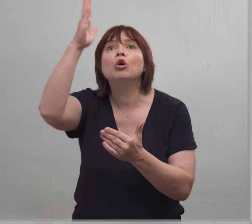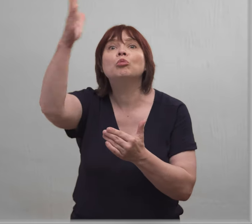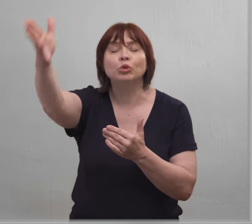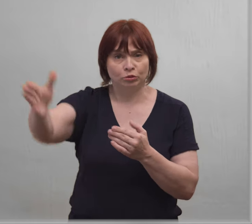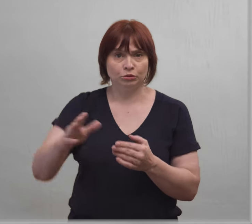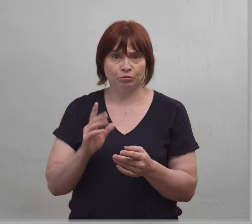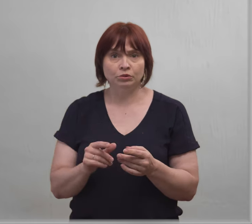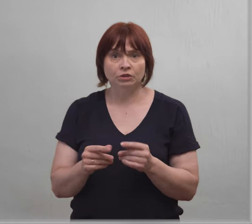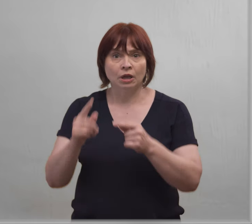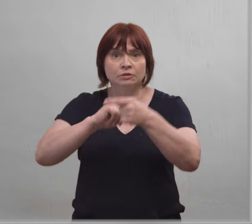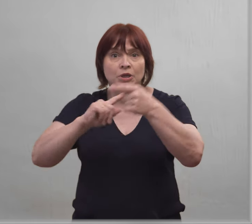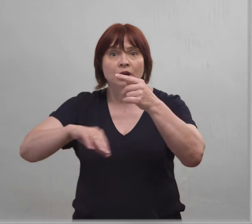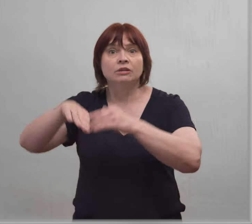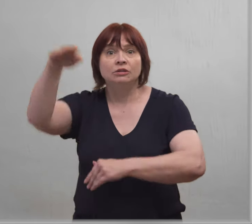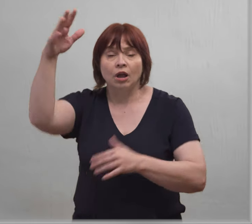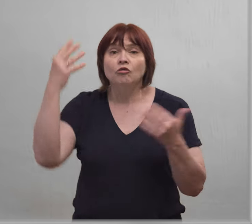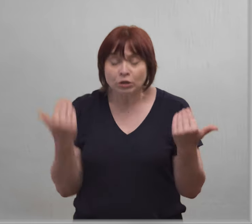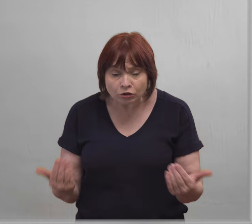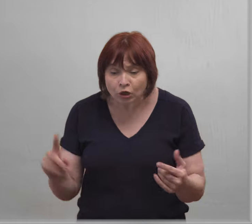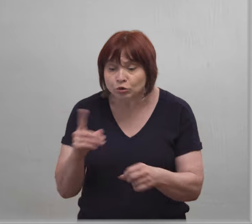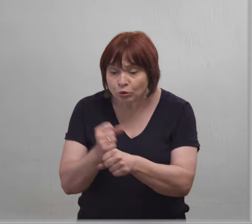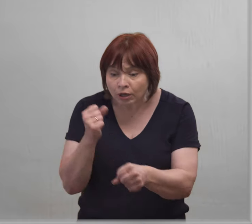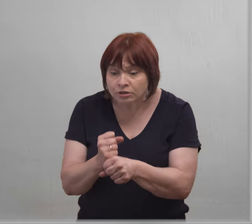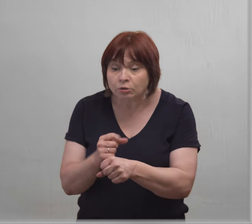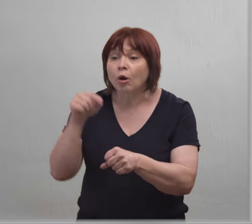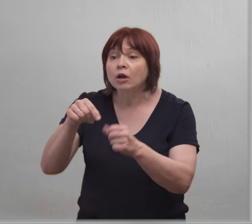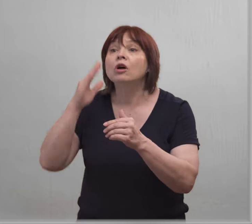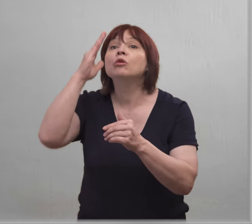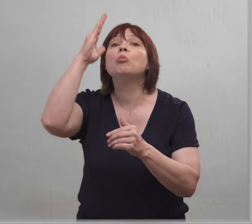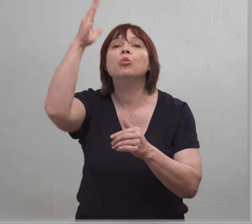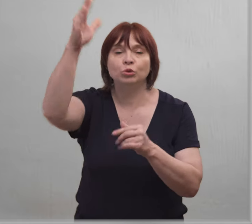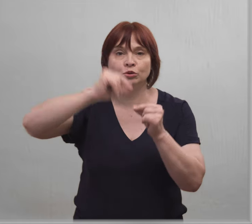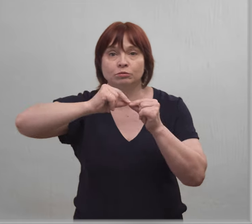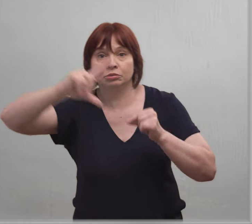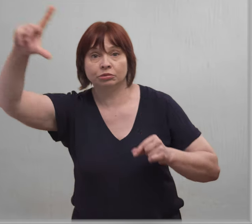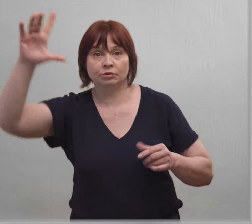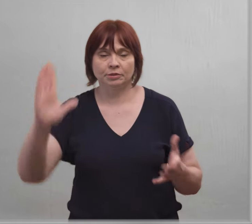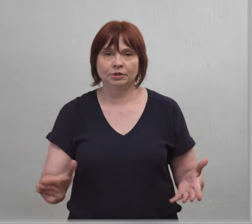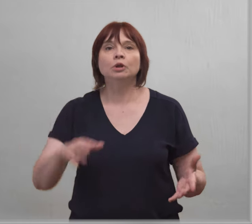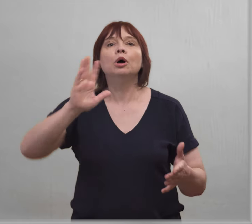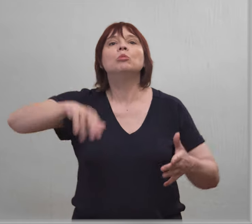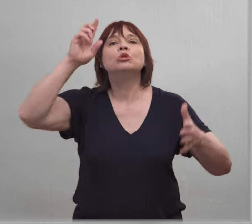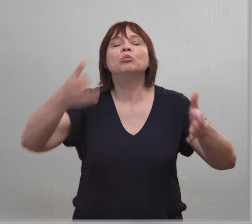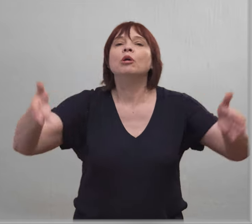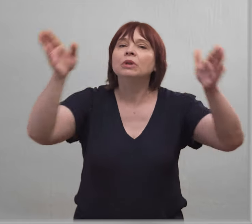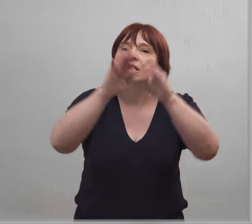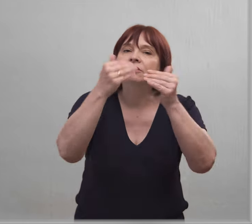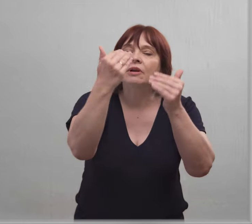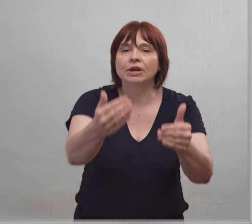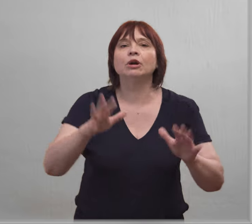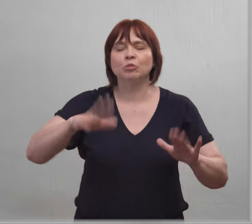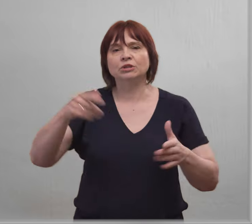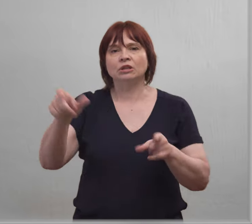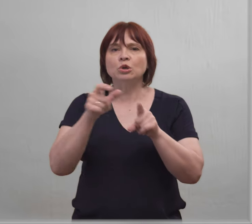ты что-то делаешь с тем, что есть сейчас. И пускай Господь благословит вас, пускай это слово растворится верою